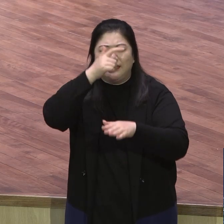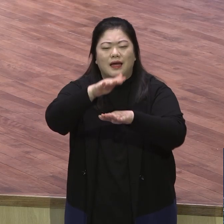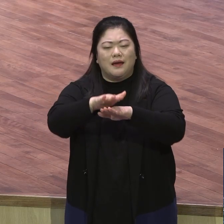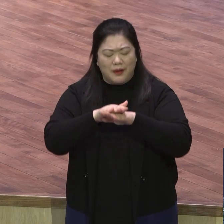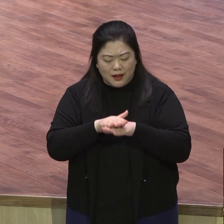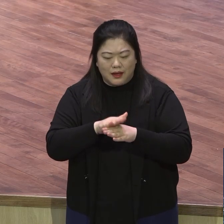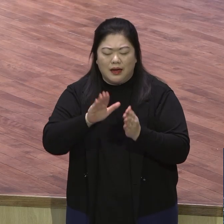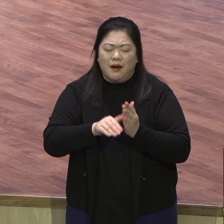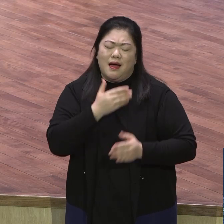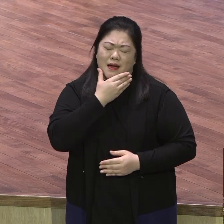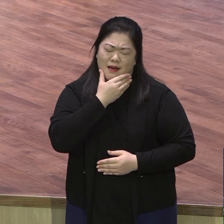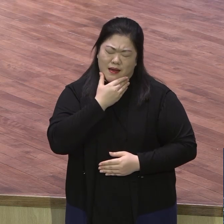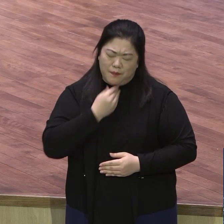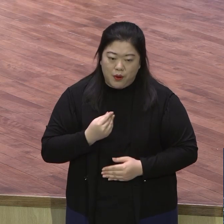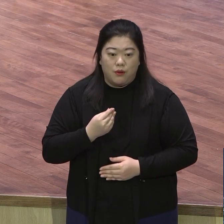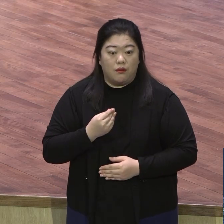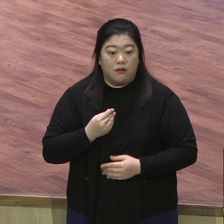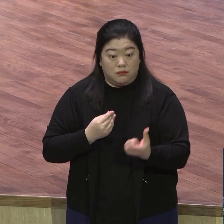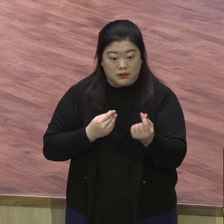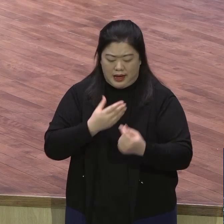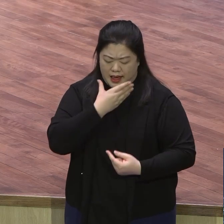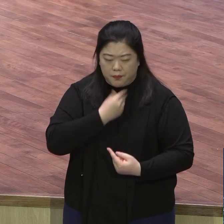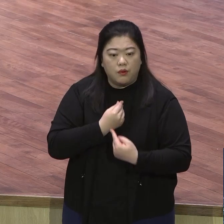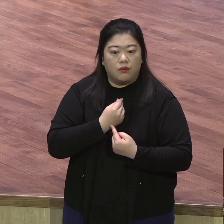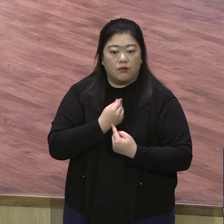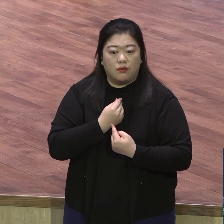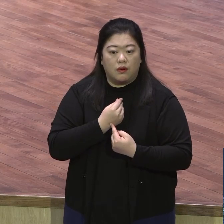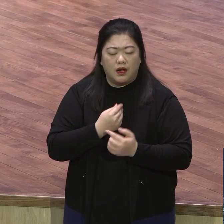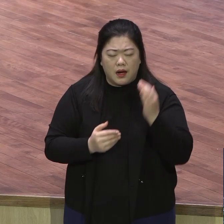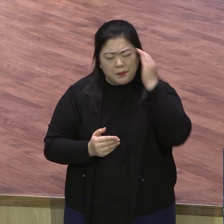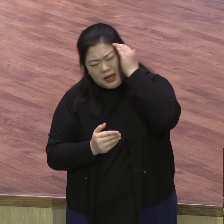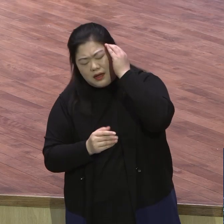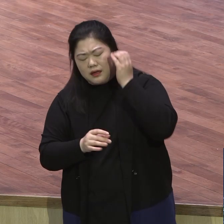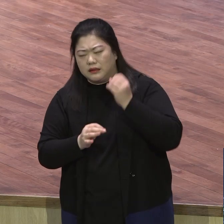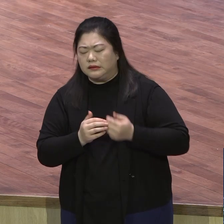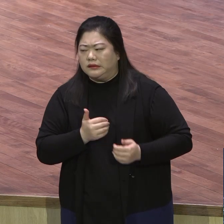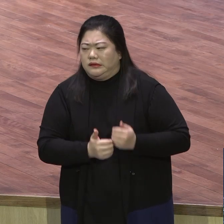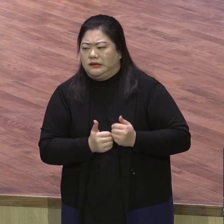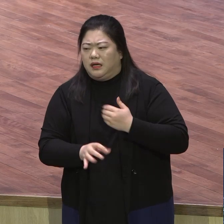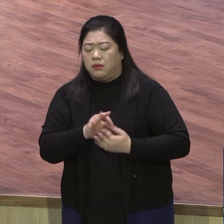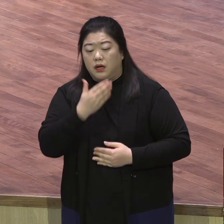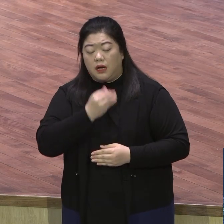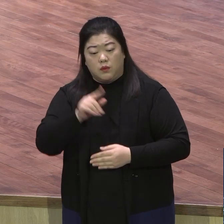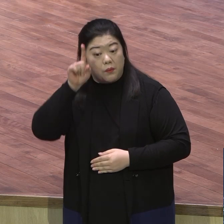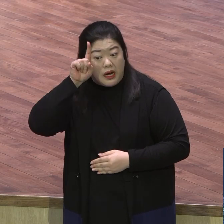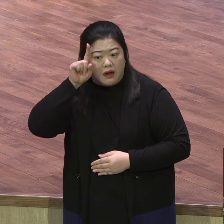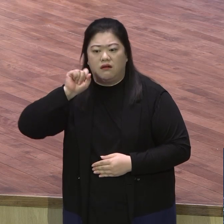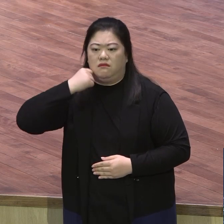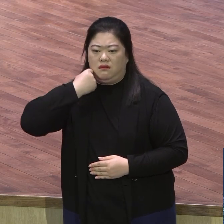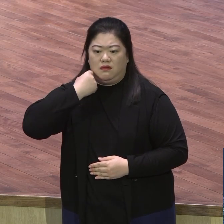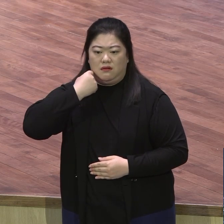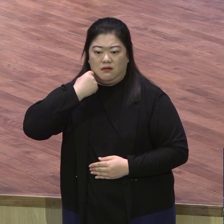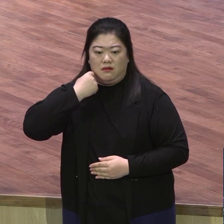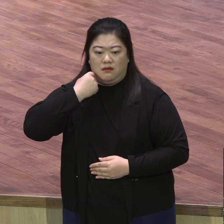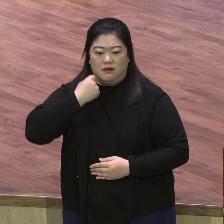행복한 예배자가 될 수 있다. 걸림돌이 없애야 돼요. 그래 행복한 예배자가 될 수 있다.